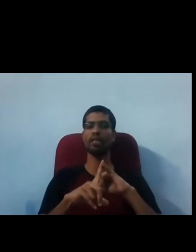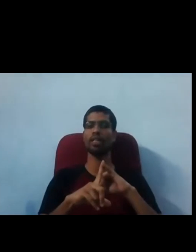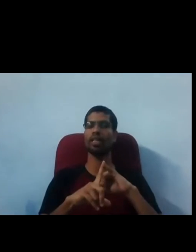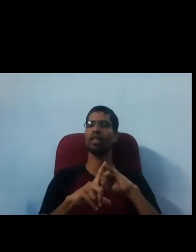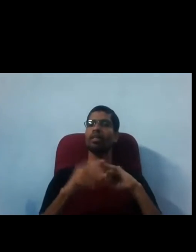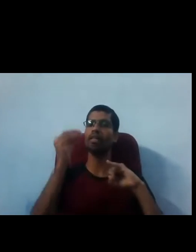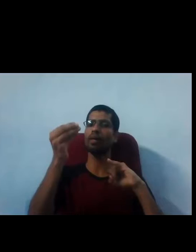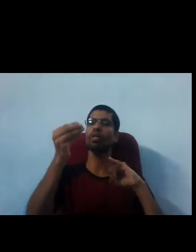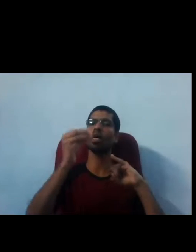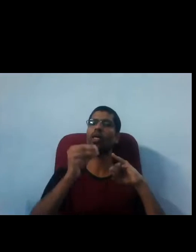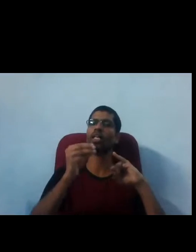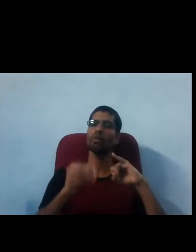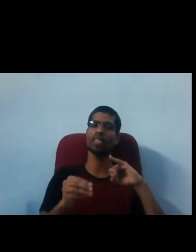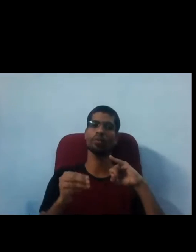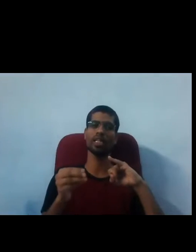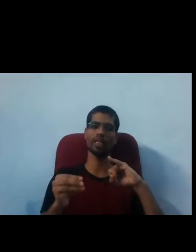लोगों को याद कर रहा है,